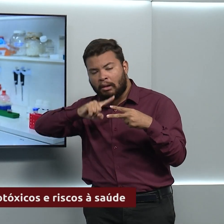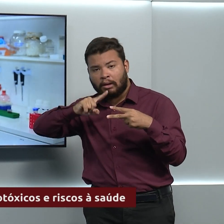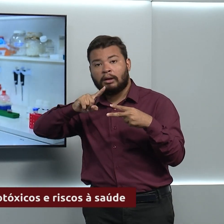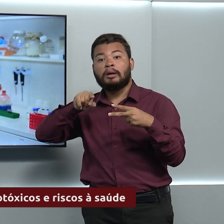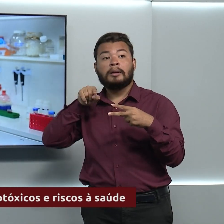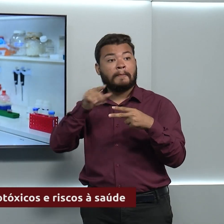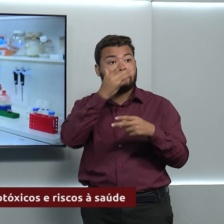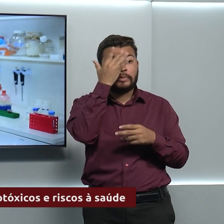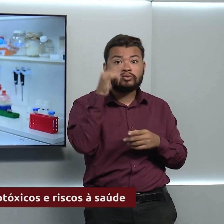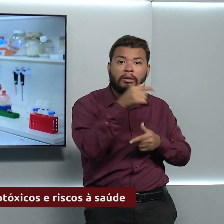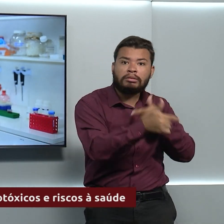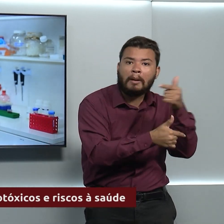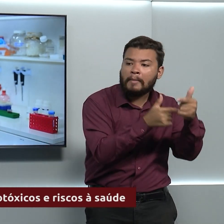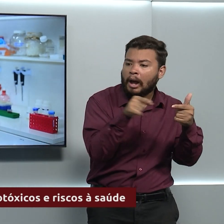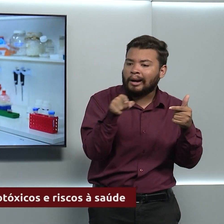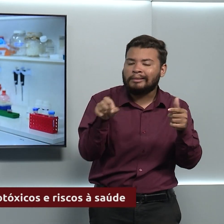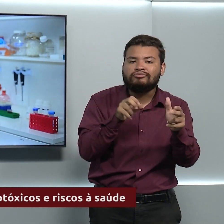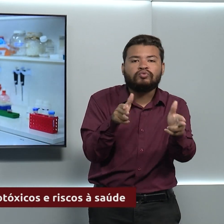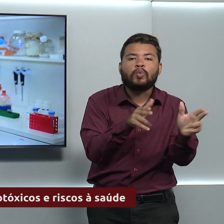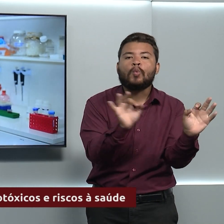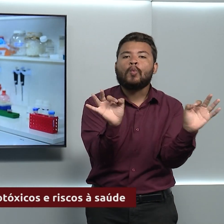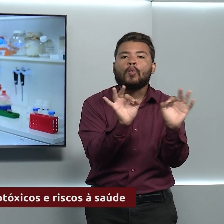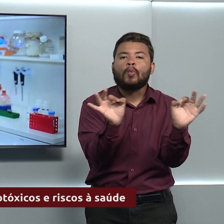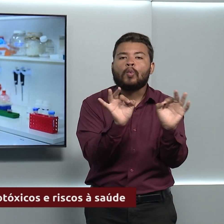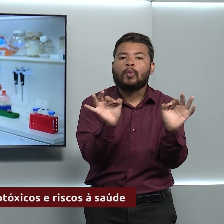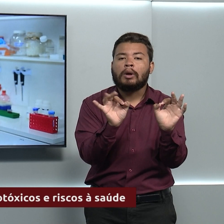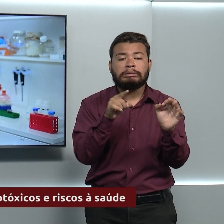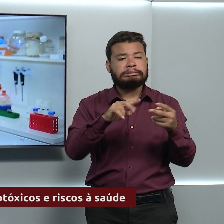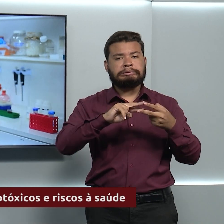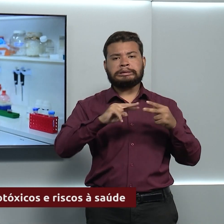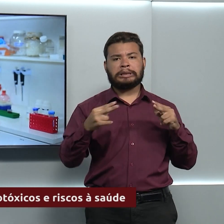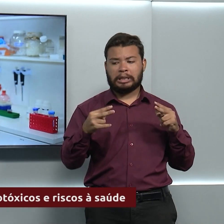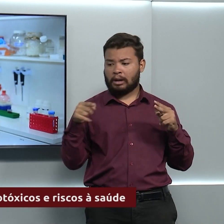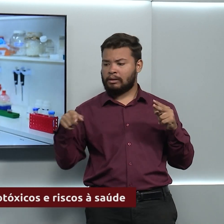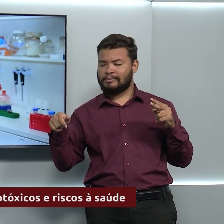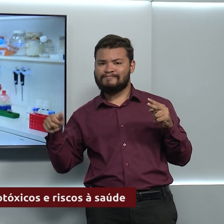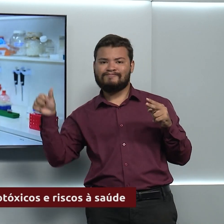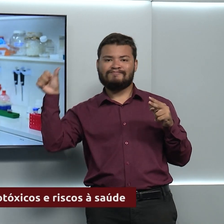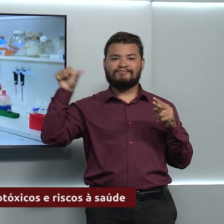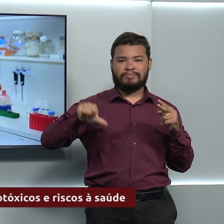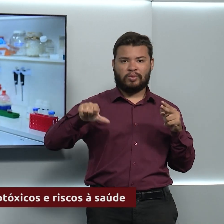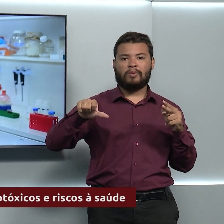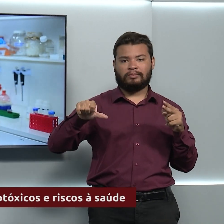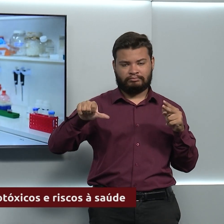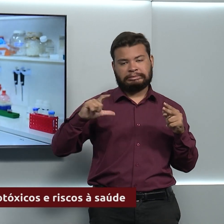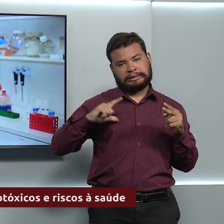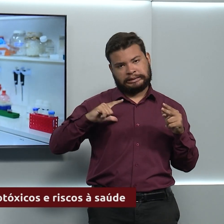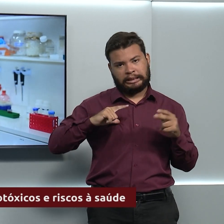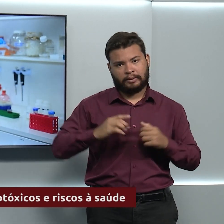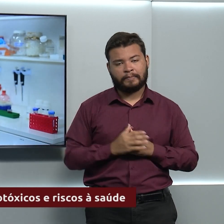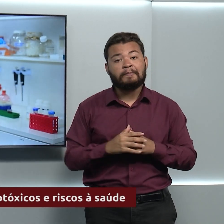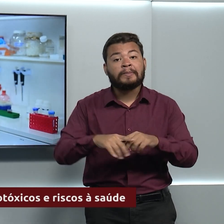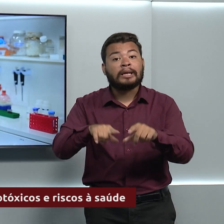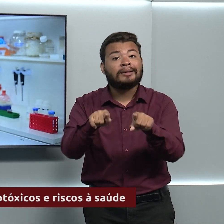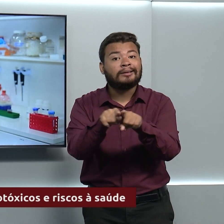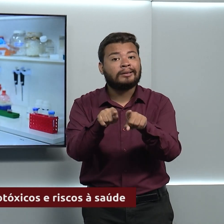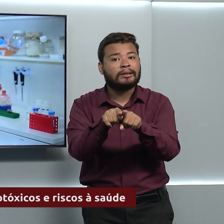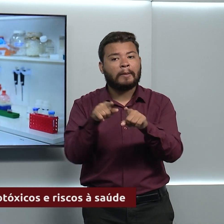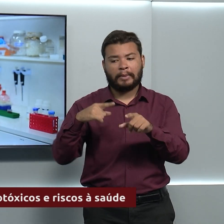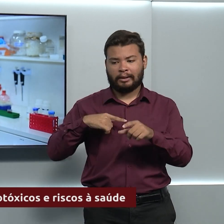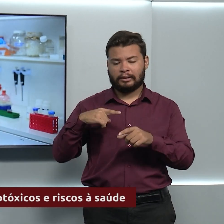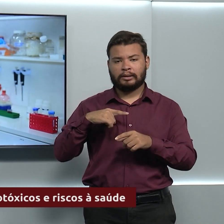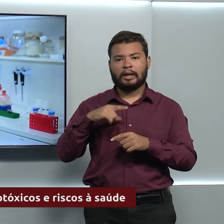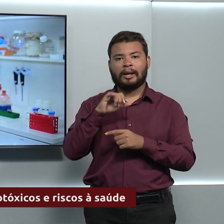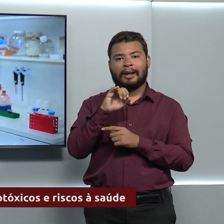ocupacionalmente expostos. E aí nós precisamos levar em consideração alguns fatores, como, por exemplo, o uso de equipamento de